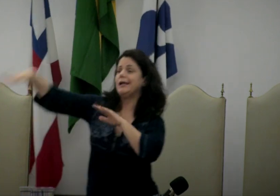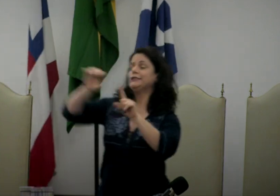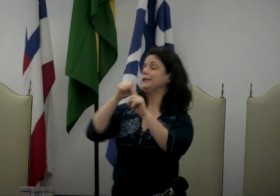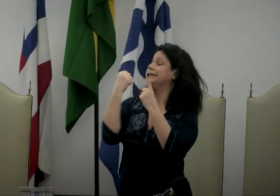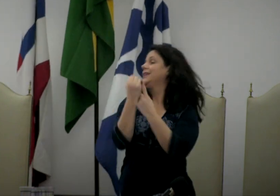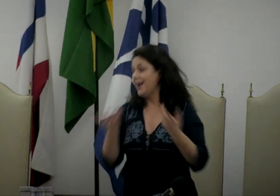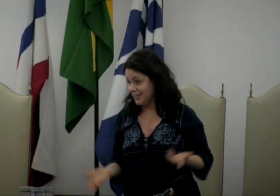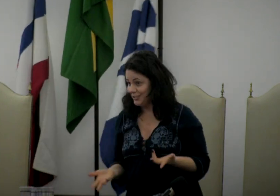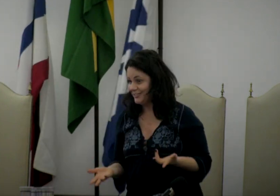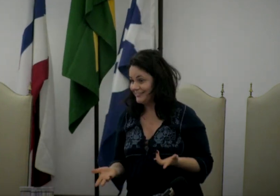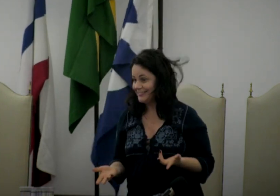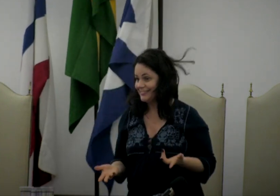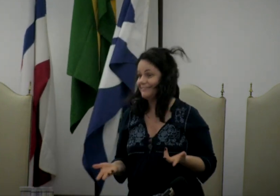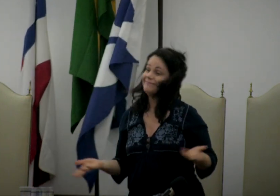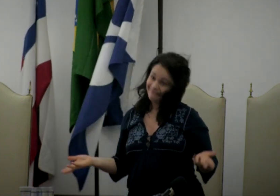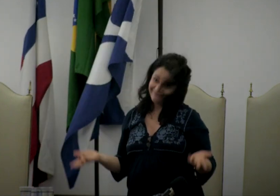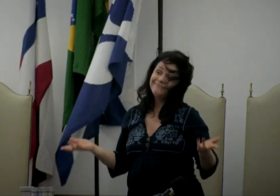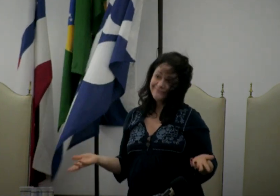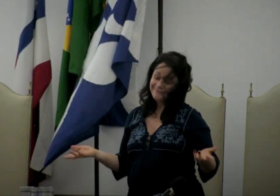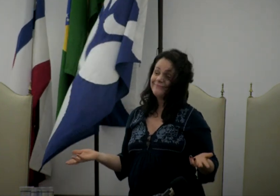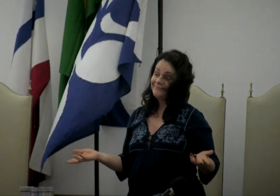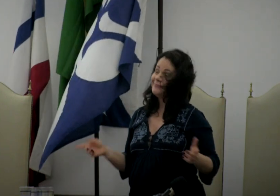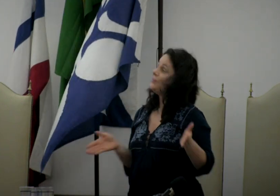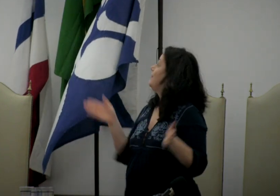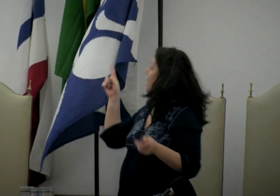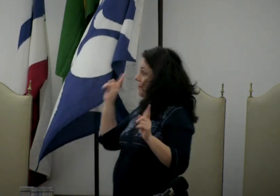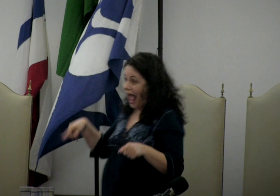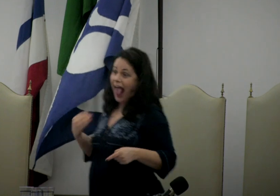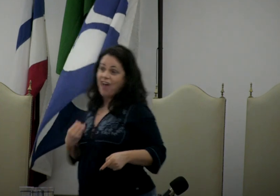não vai evitar a morte de ninguém é subsidiada.